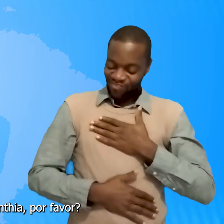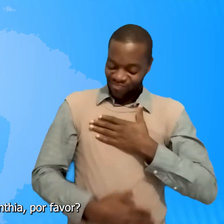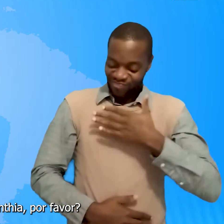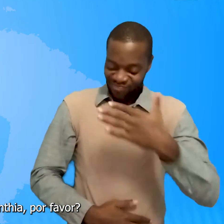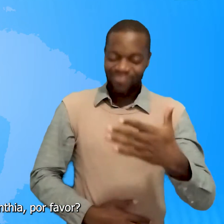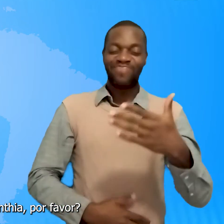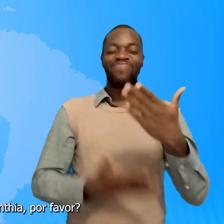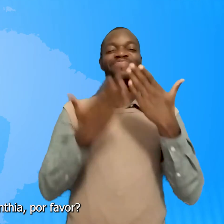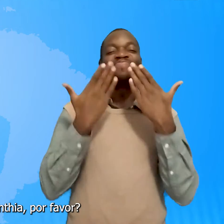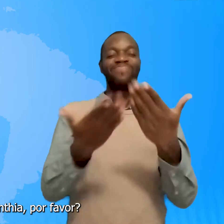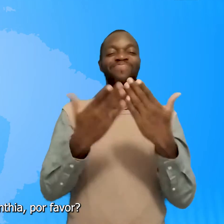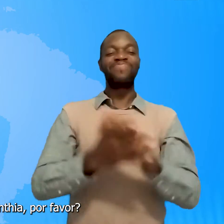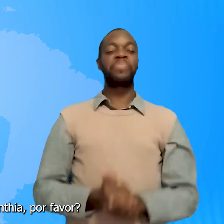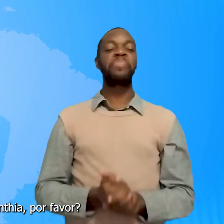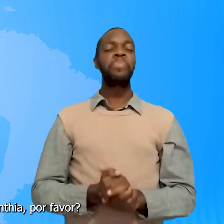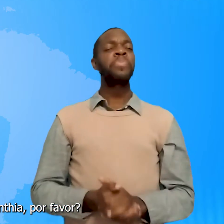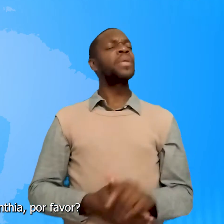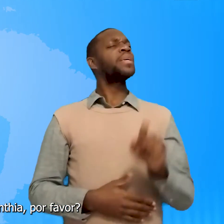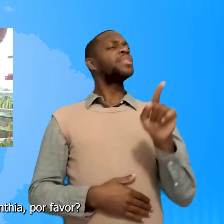¿Dónde reside Cintia, por favor?